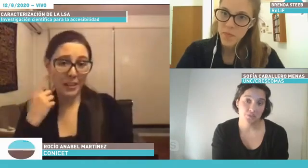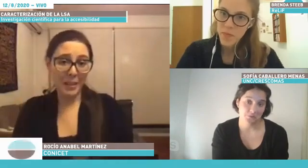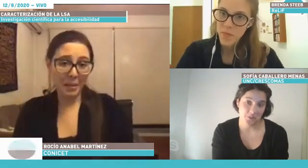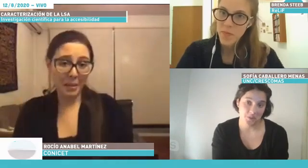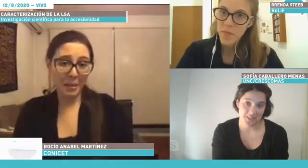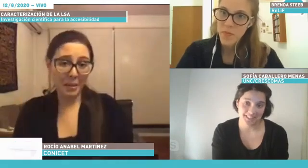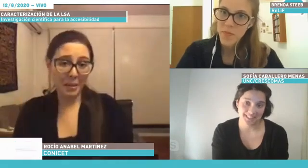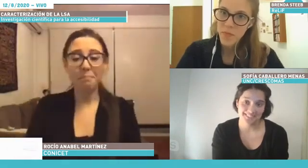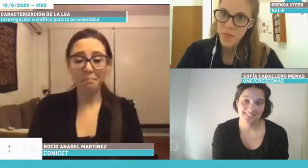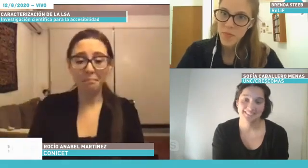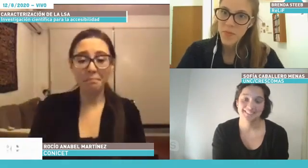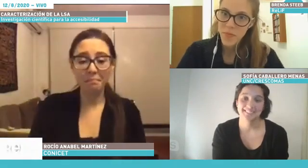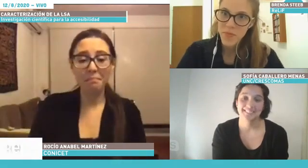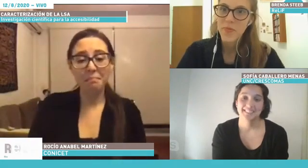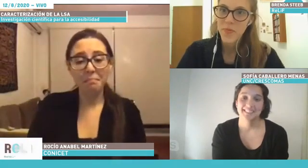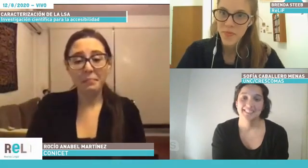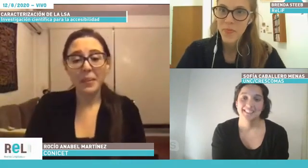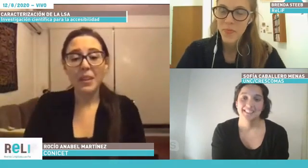y yo soy oyente.